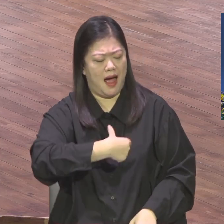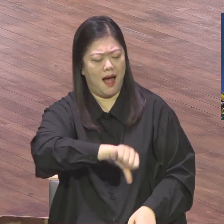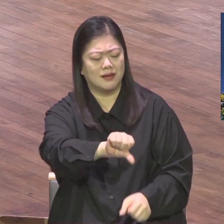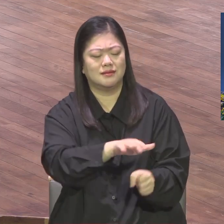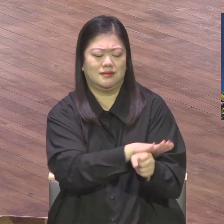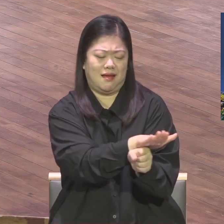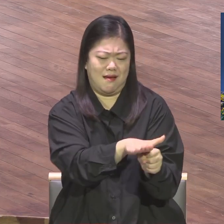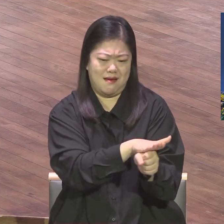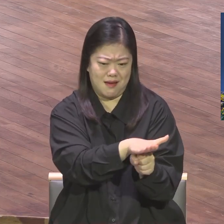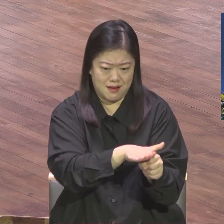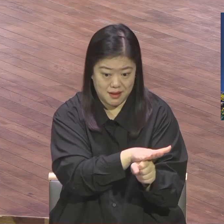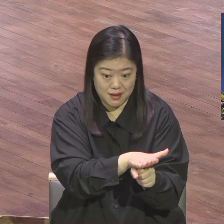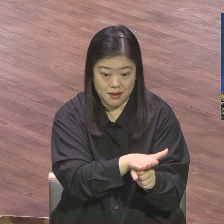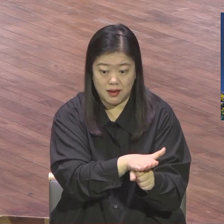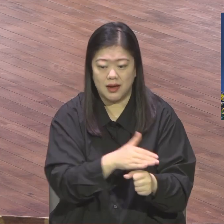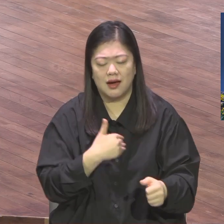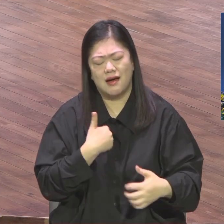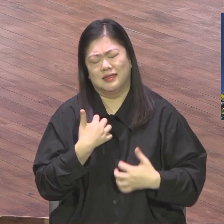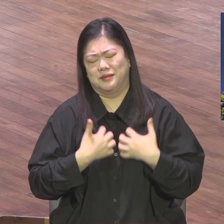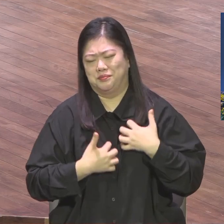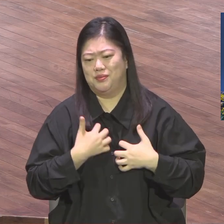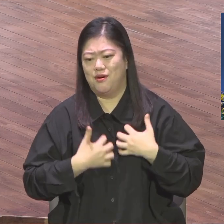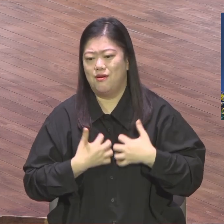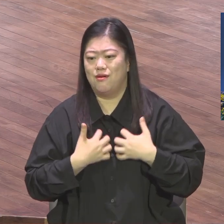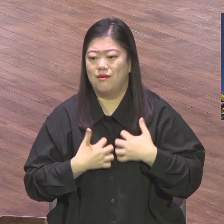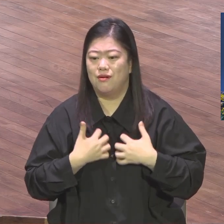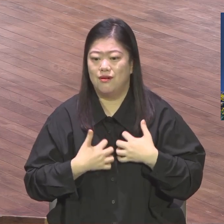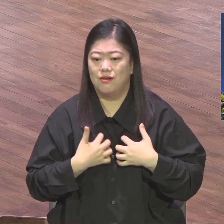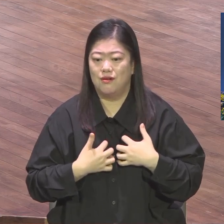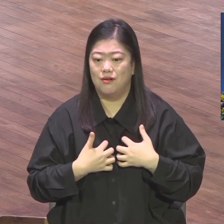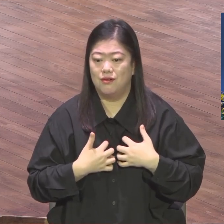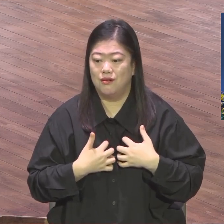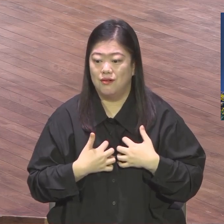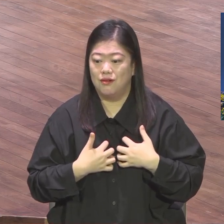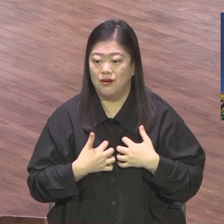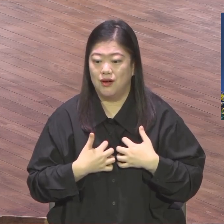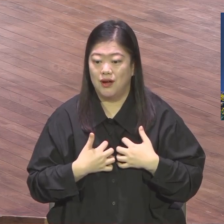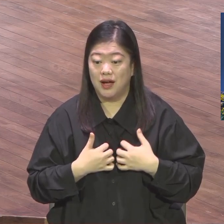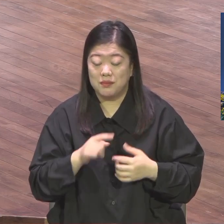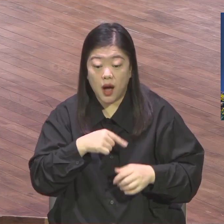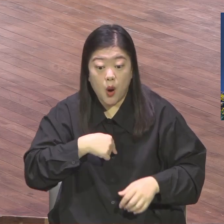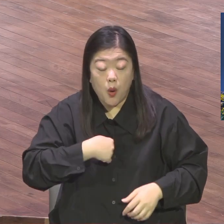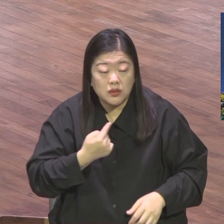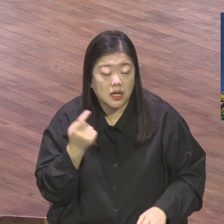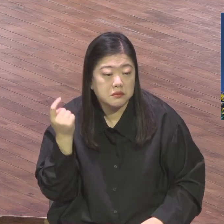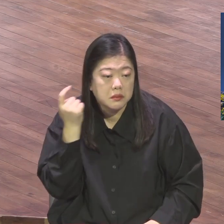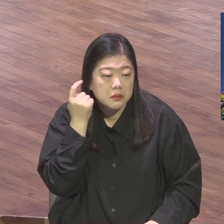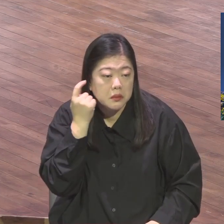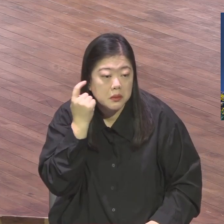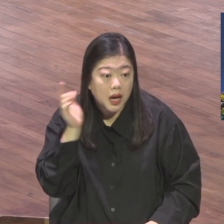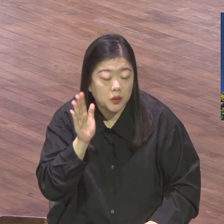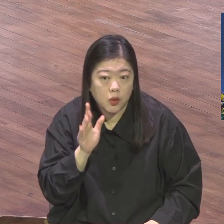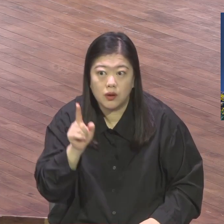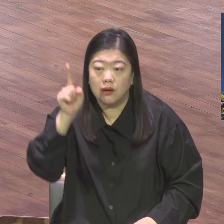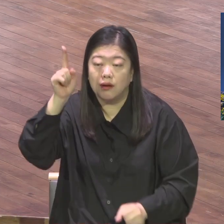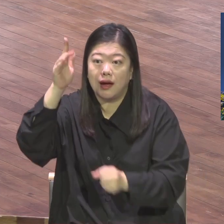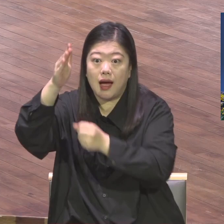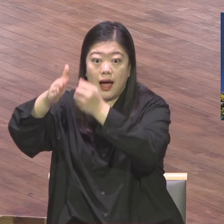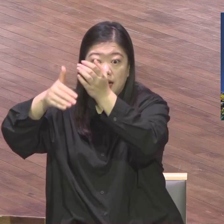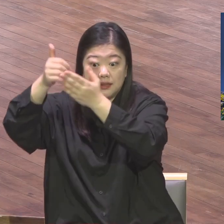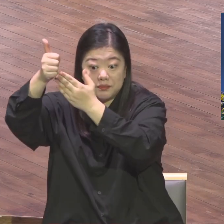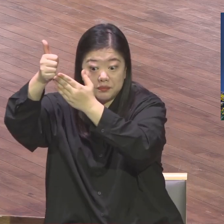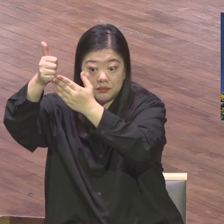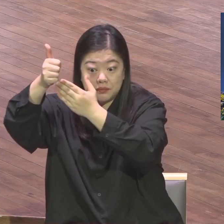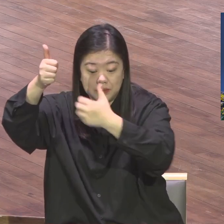너를 기뻐하노라. 이게 지금 이 성경 전체에서 성삼위일체가 동시에 임한 장면